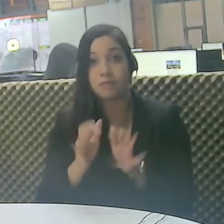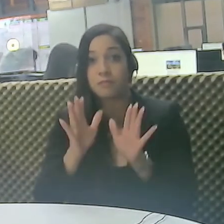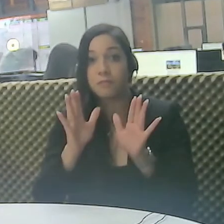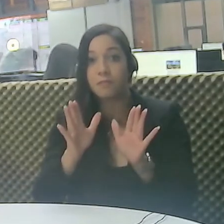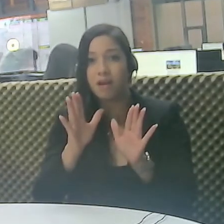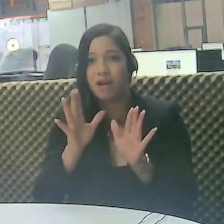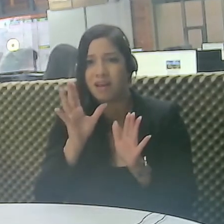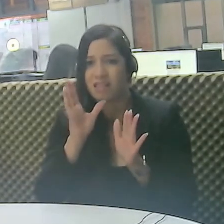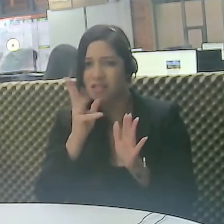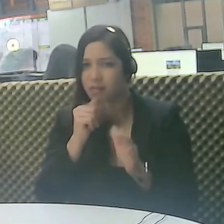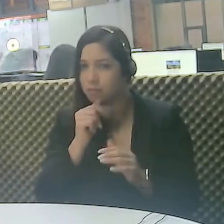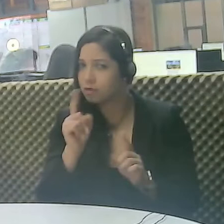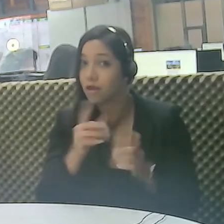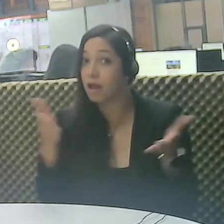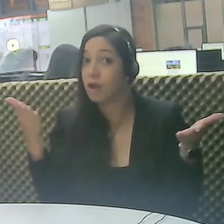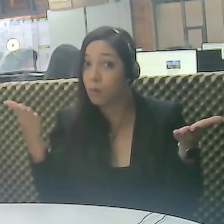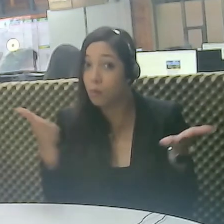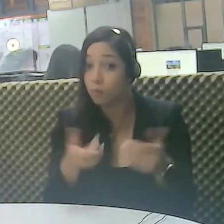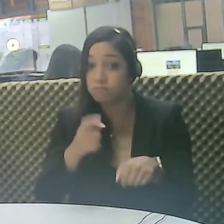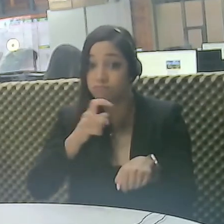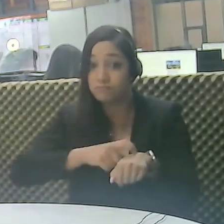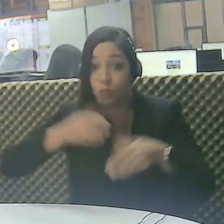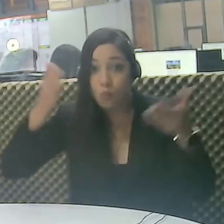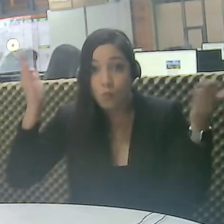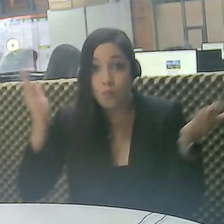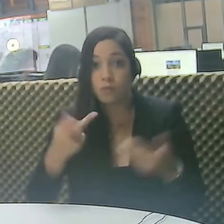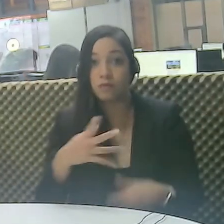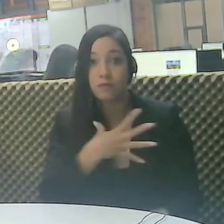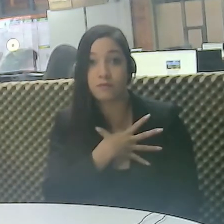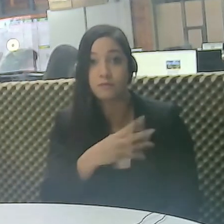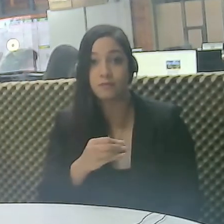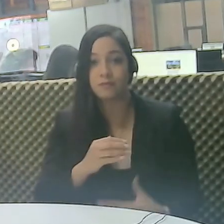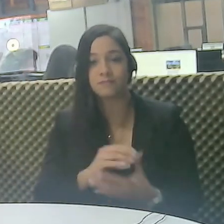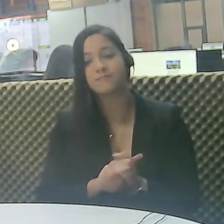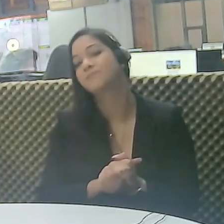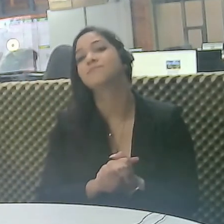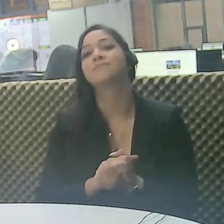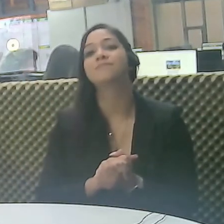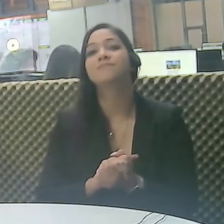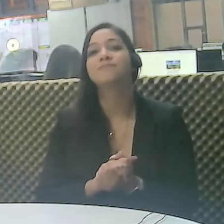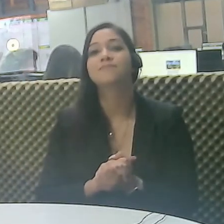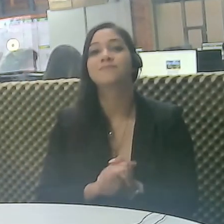deixe para depois. Proteja agora, hoje, o seu filho.